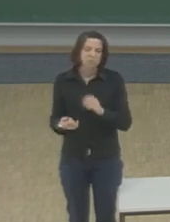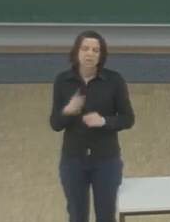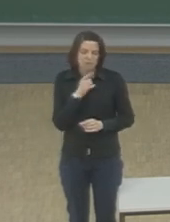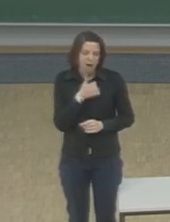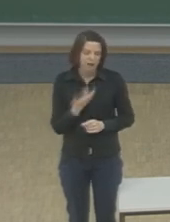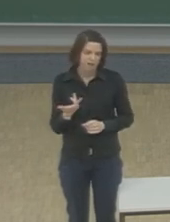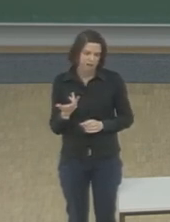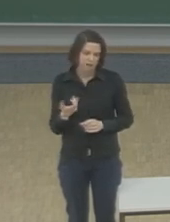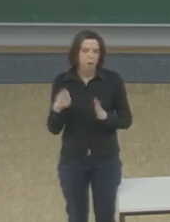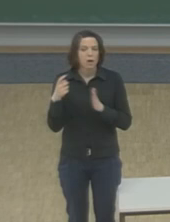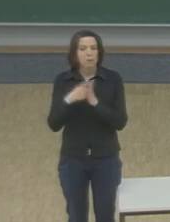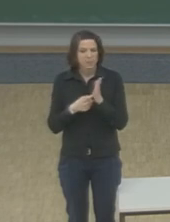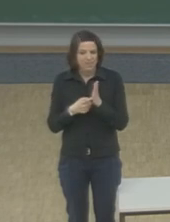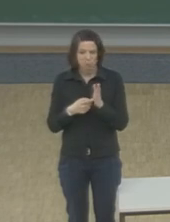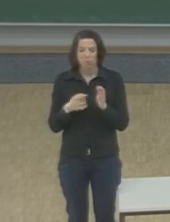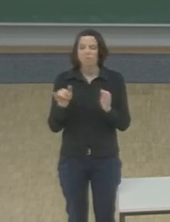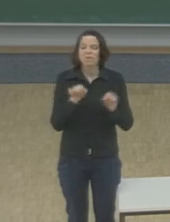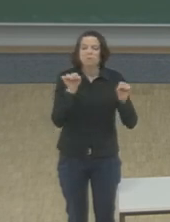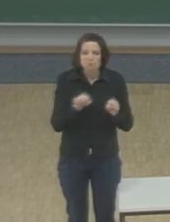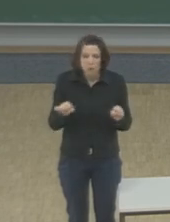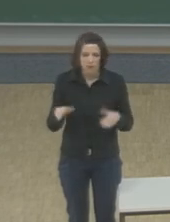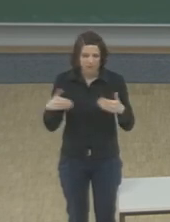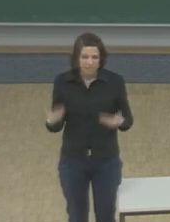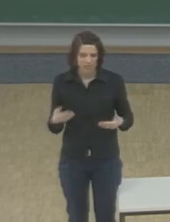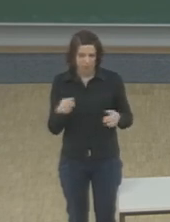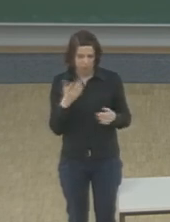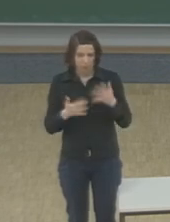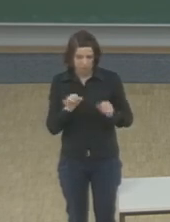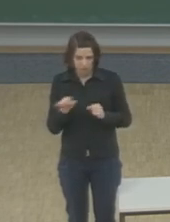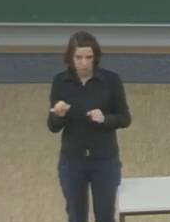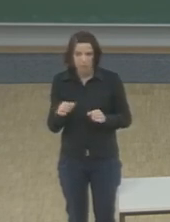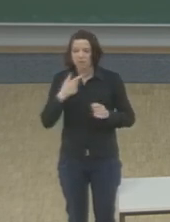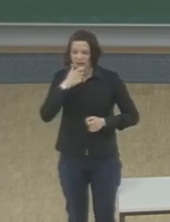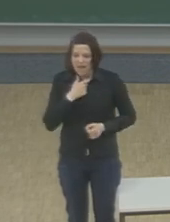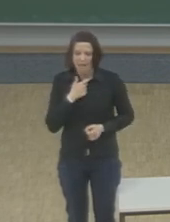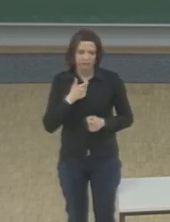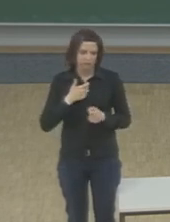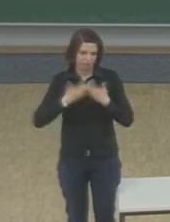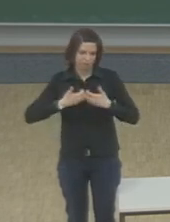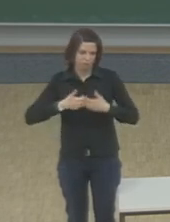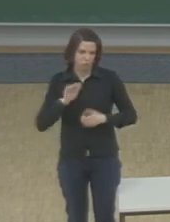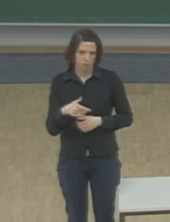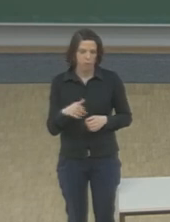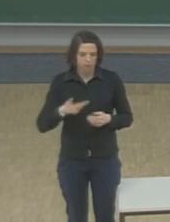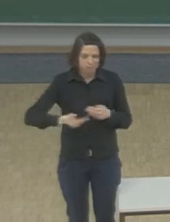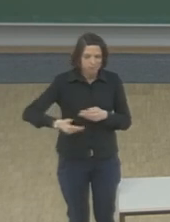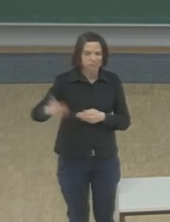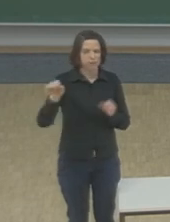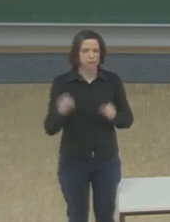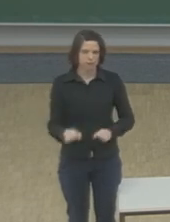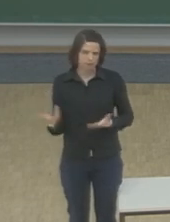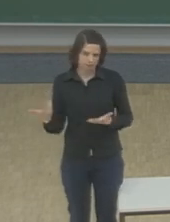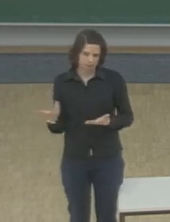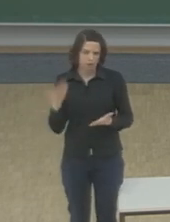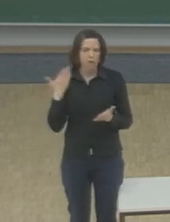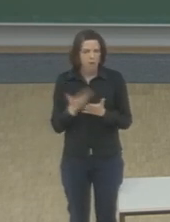ihrer Möglichkeit ernsthaft bedacht wird. Was das heißen könnte, will ich jetzt abschließend zu den angekündigten Thesen für